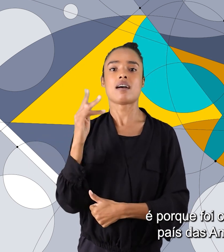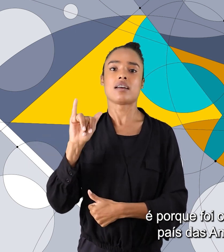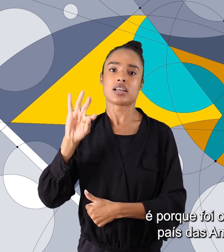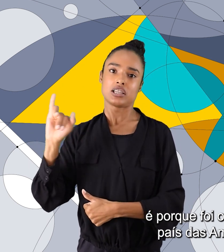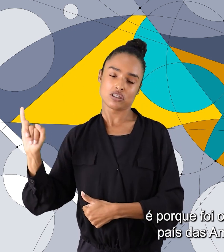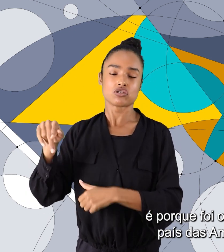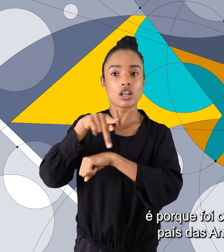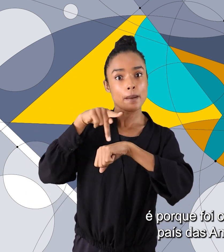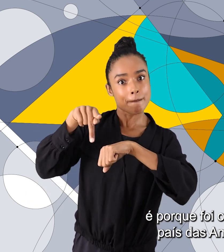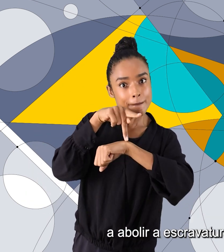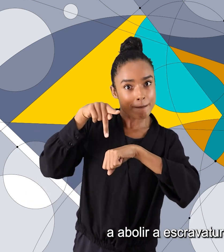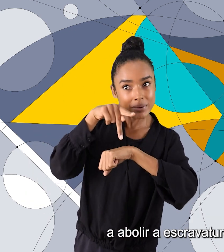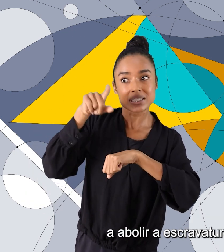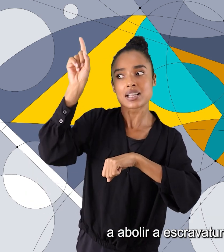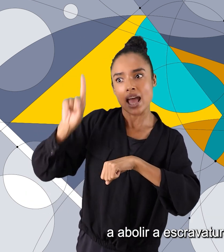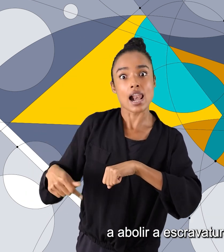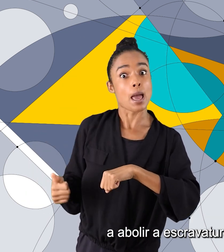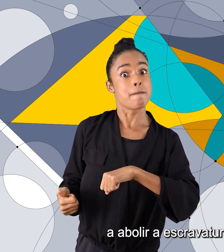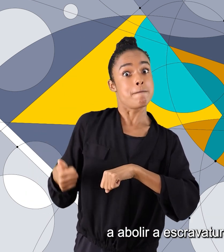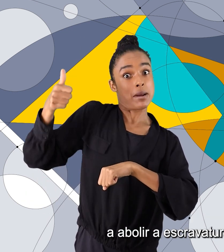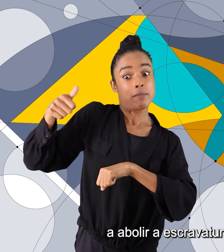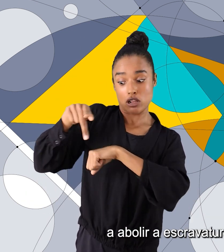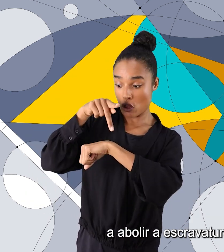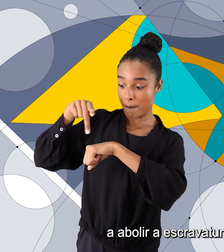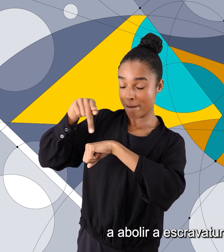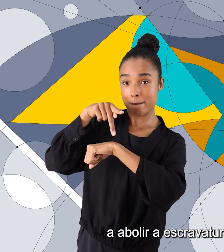o primeiro país das Américas a abolir a escravatura, em